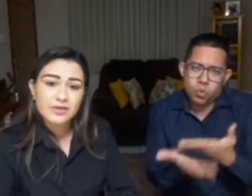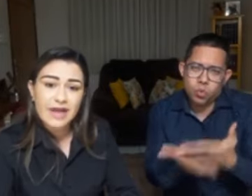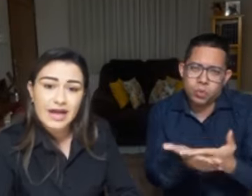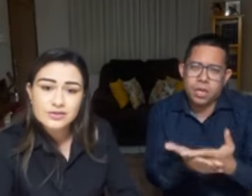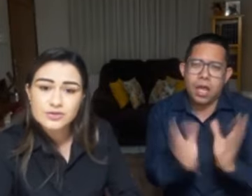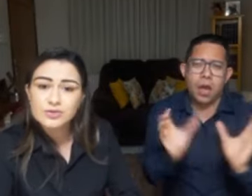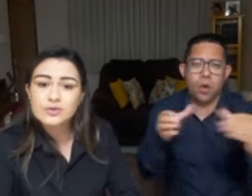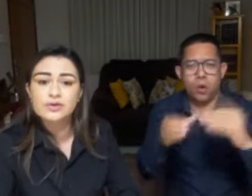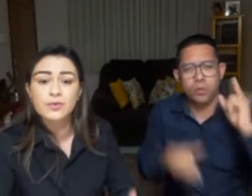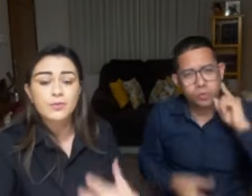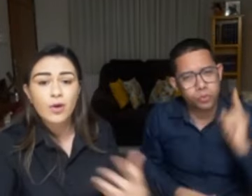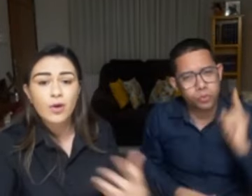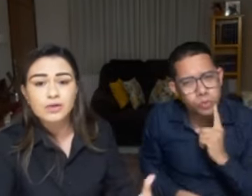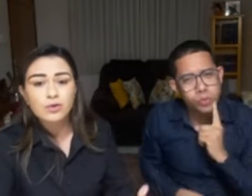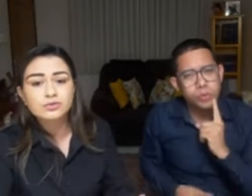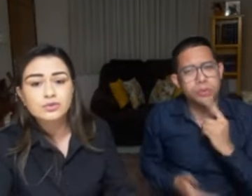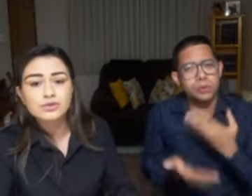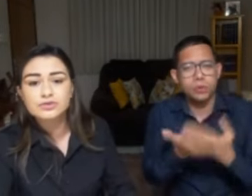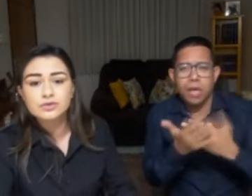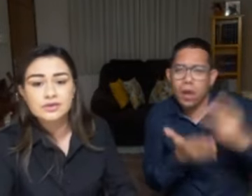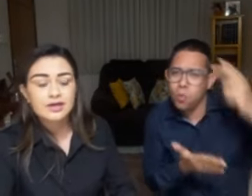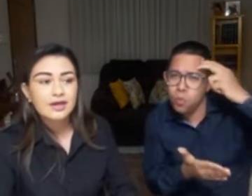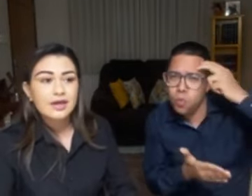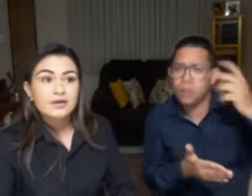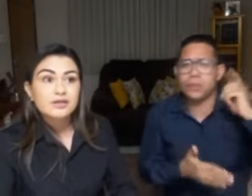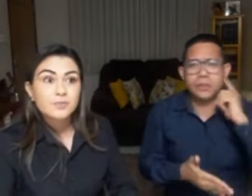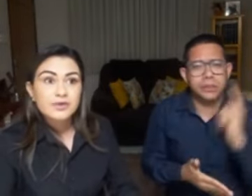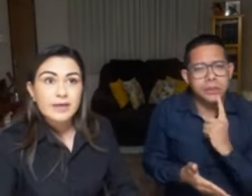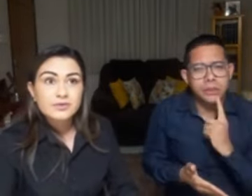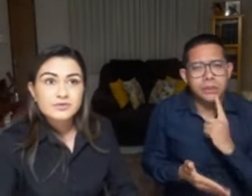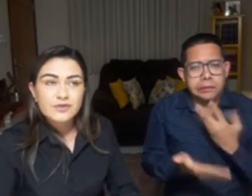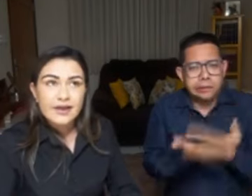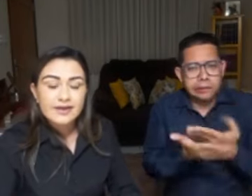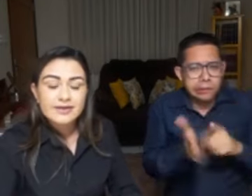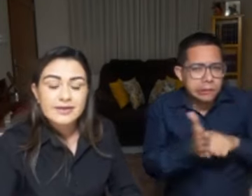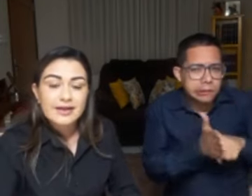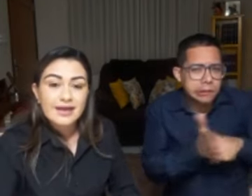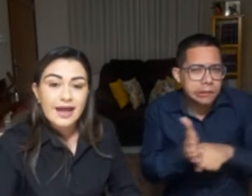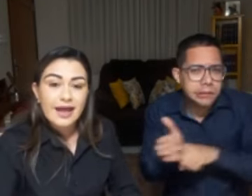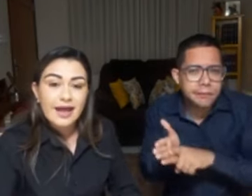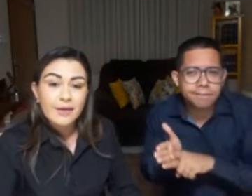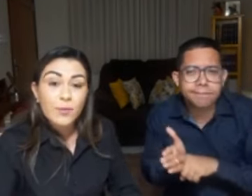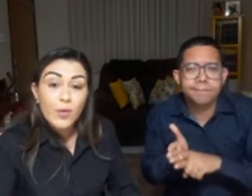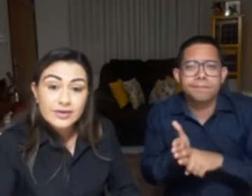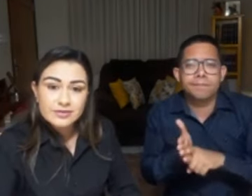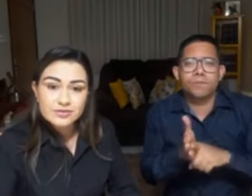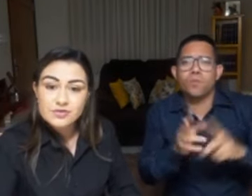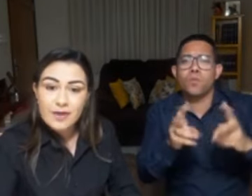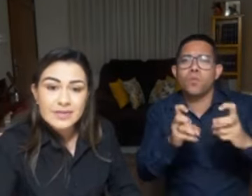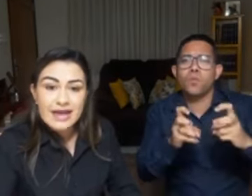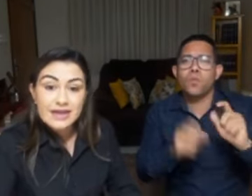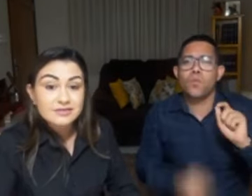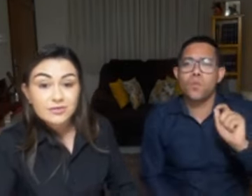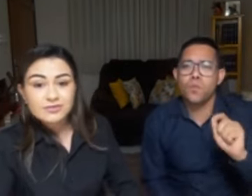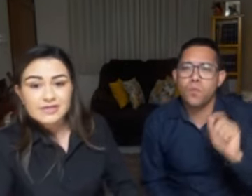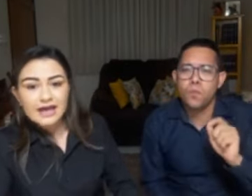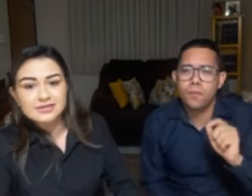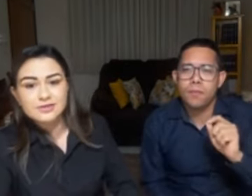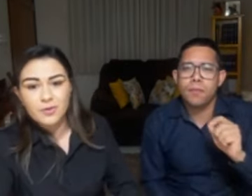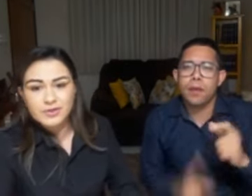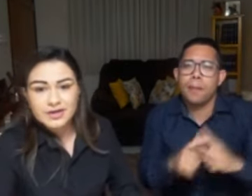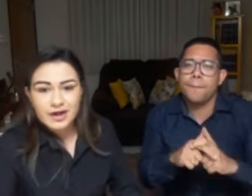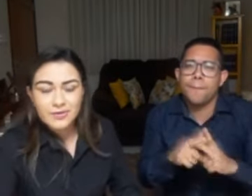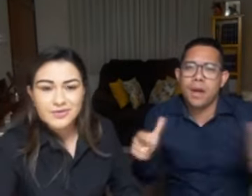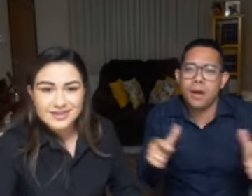a comunidade surda, sobre um pouco da cultura surda, nós podemos ver que muitos dos familiares não conseguem